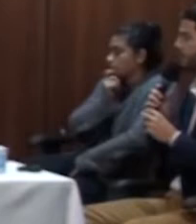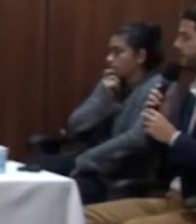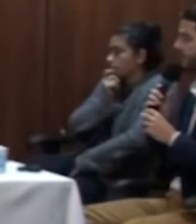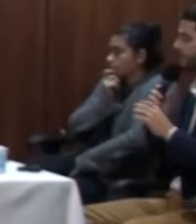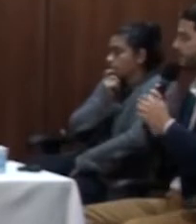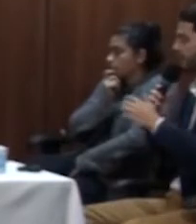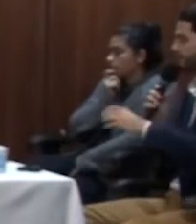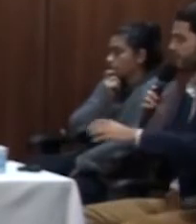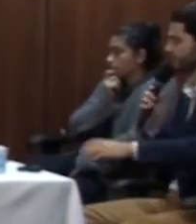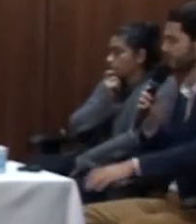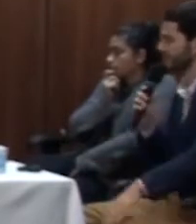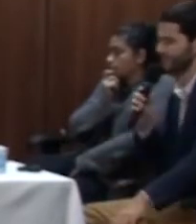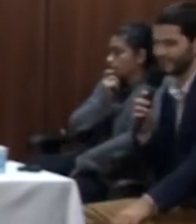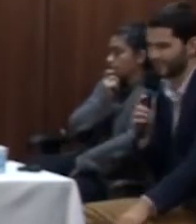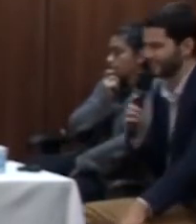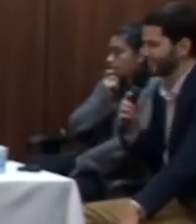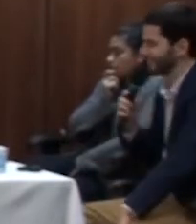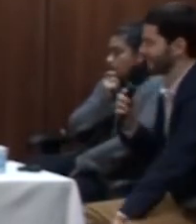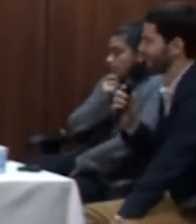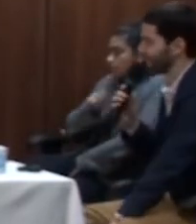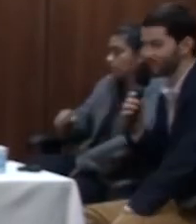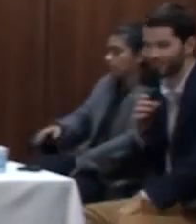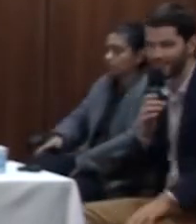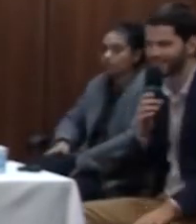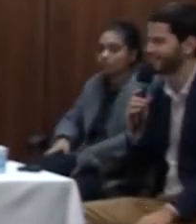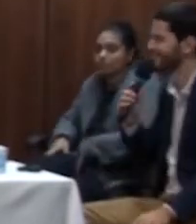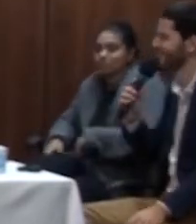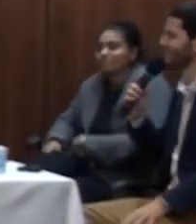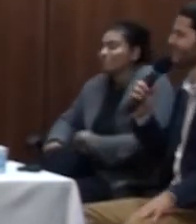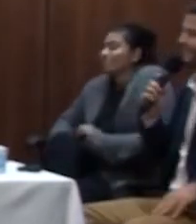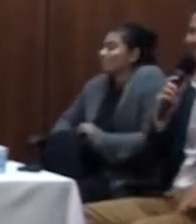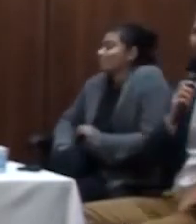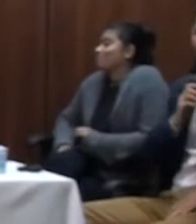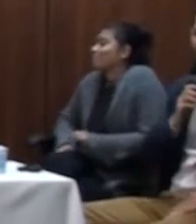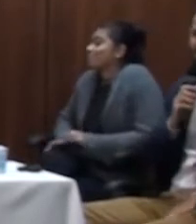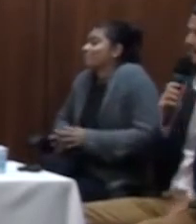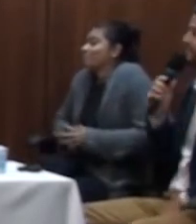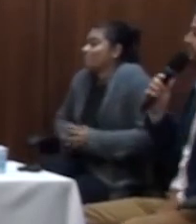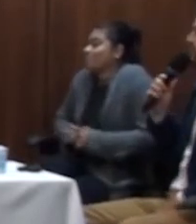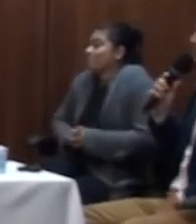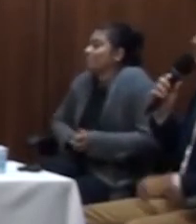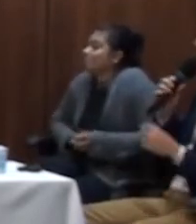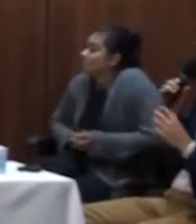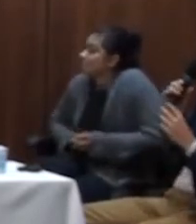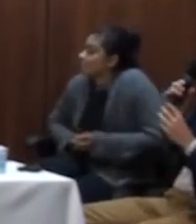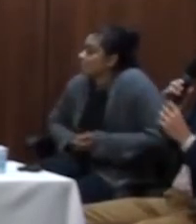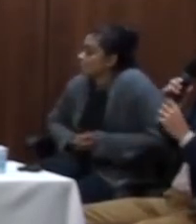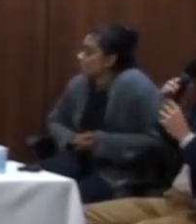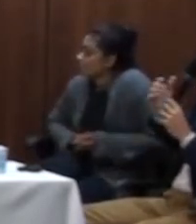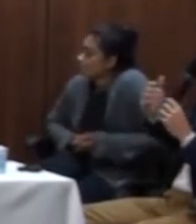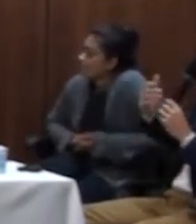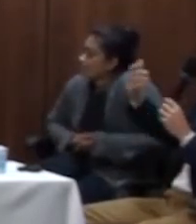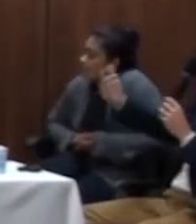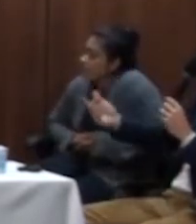Ah, não, claro, vai lá. Contingências. Então,